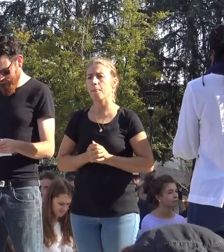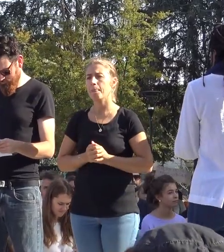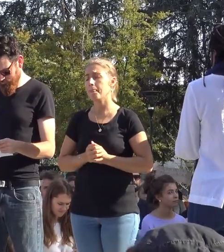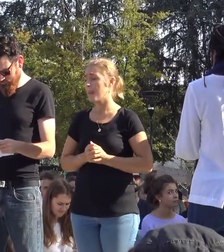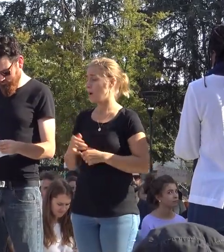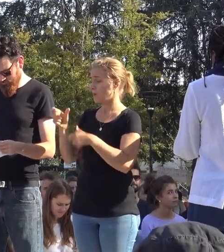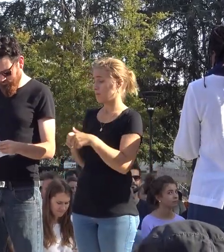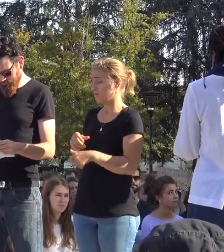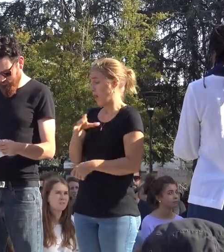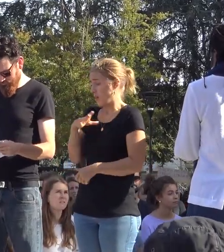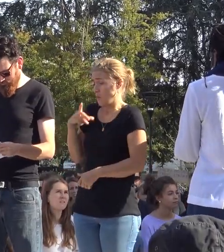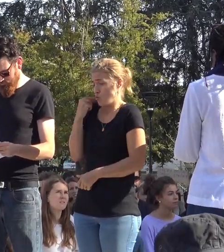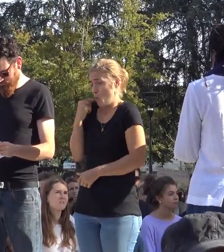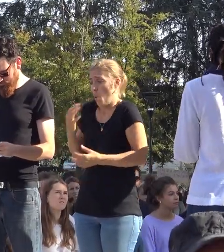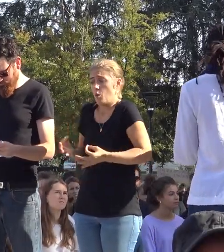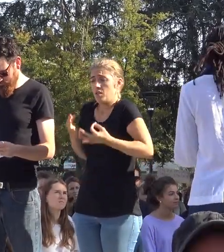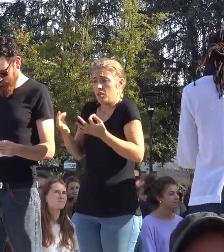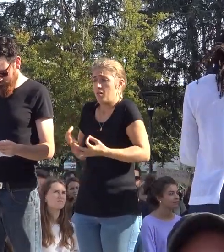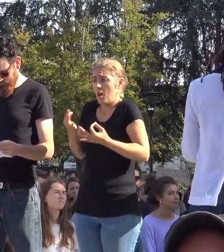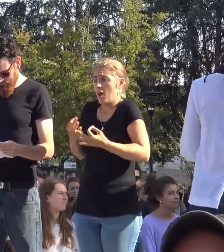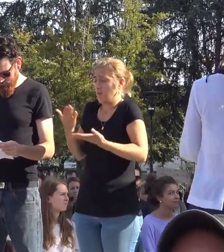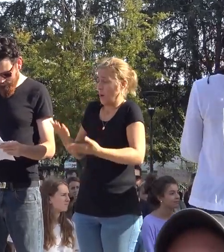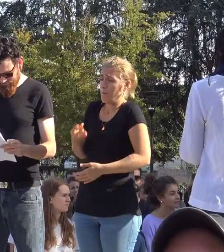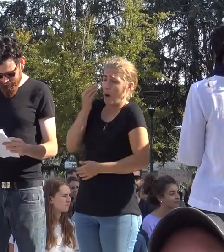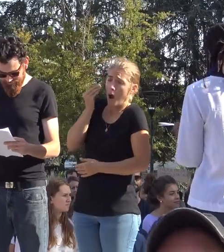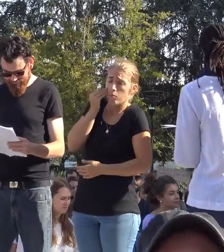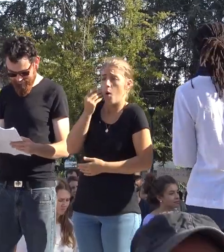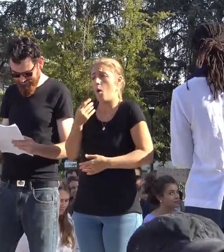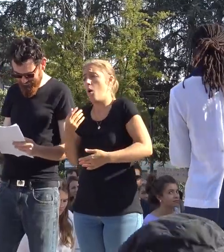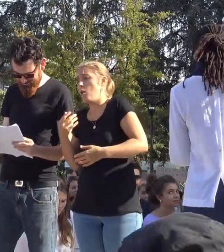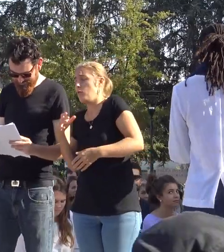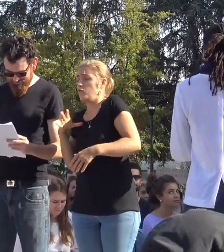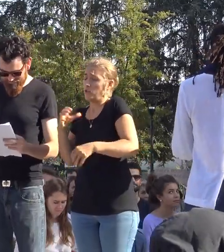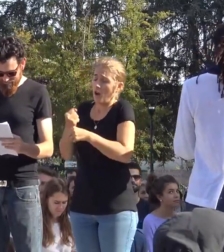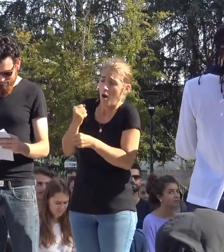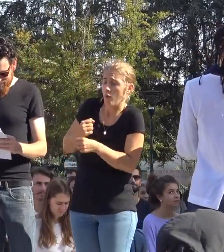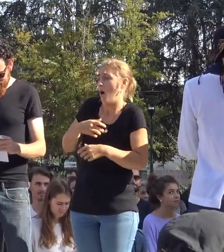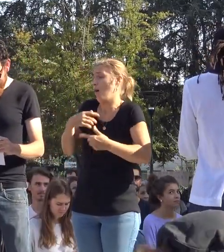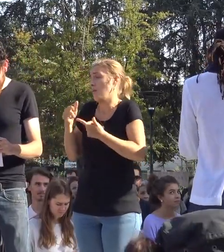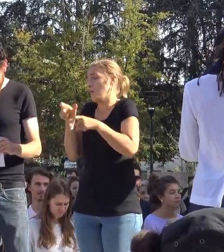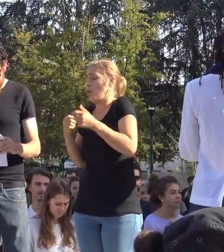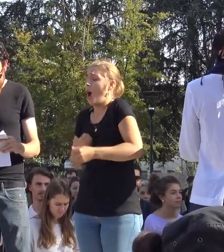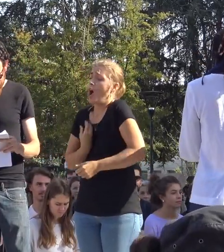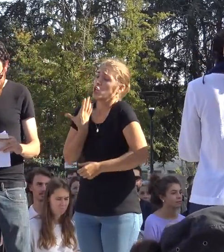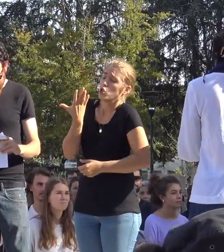Ce sont des madames et des messieurs de tout le monde, des mères de famille, des gens qui bossent, des artistes,